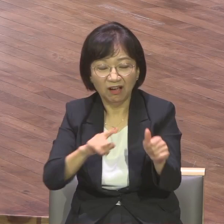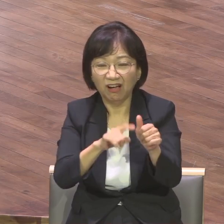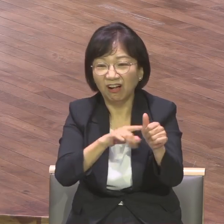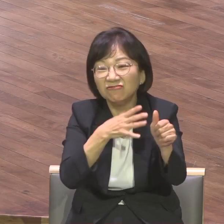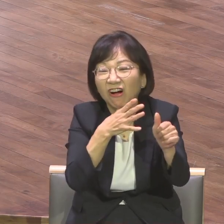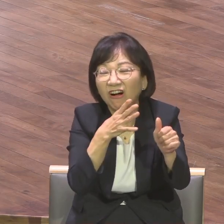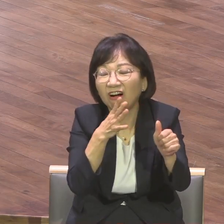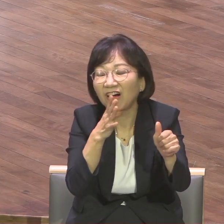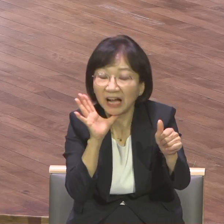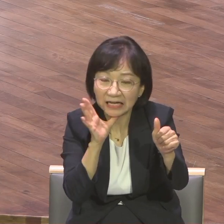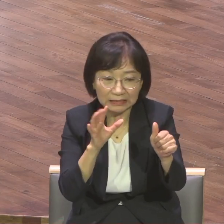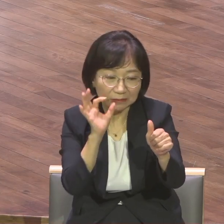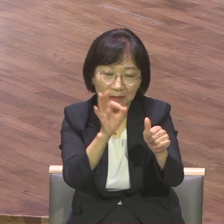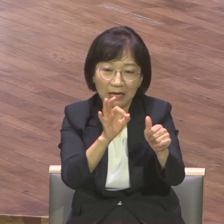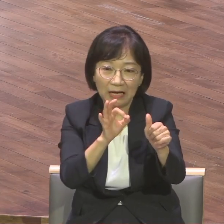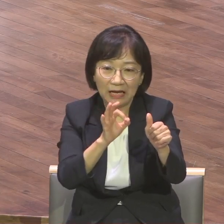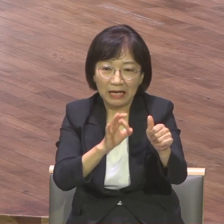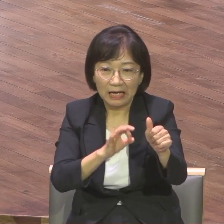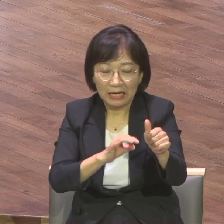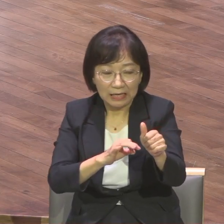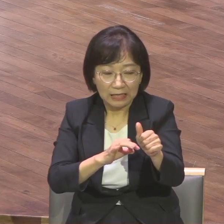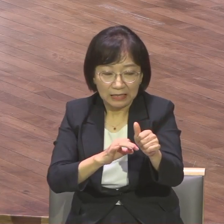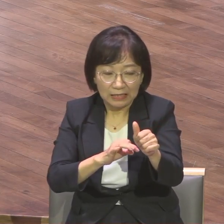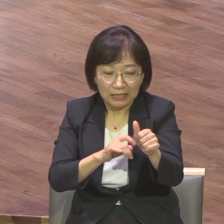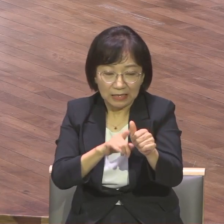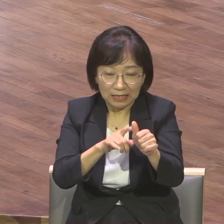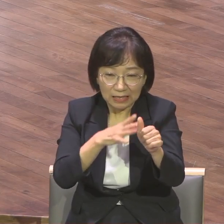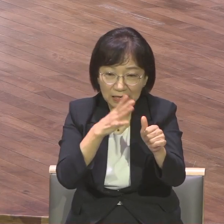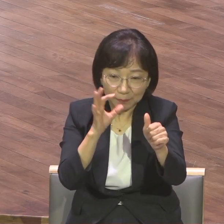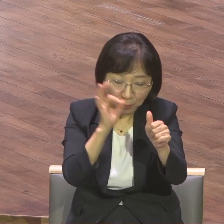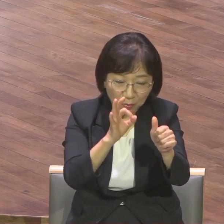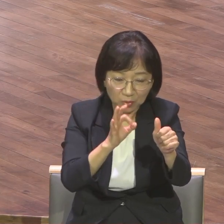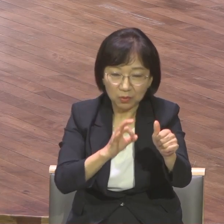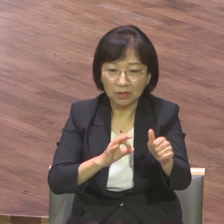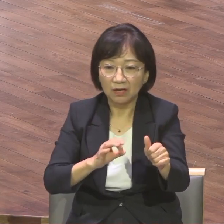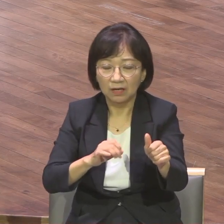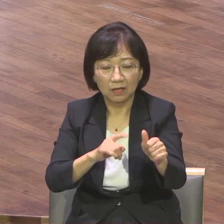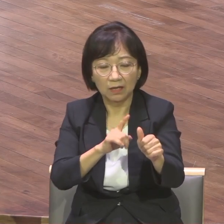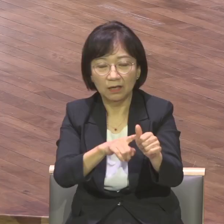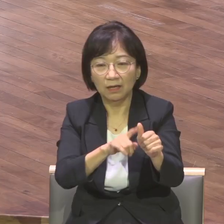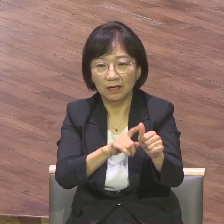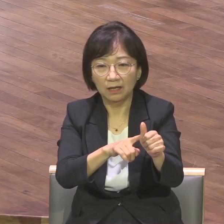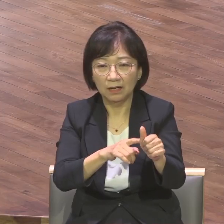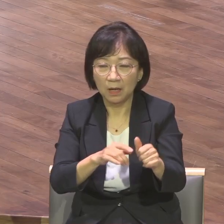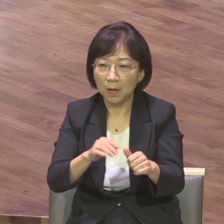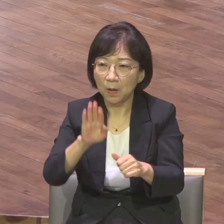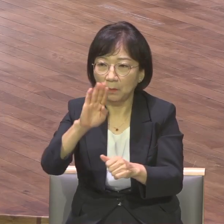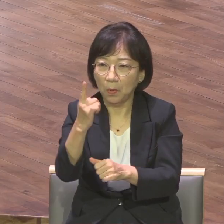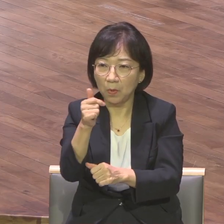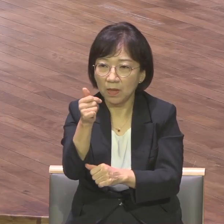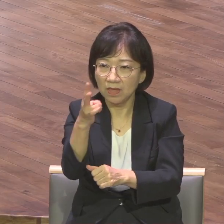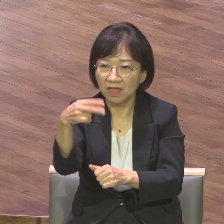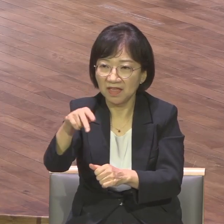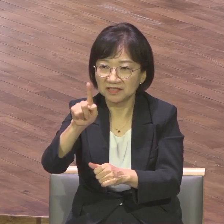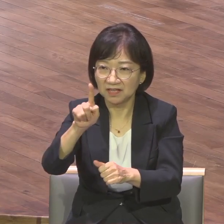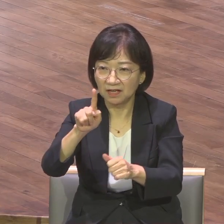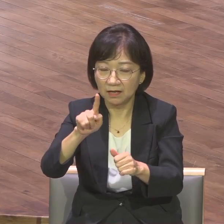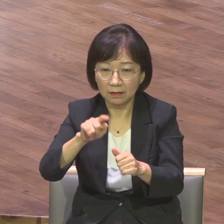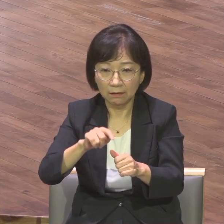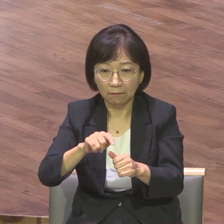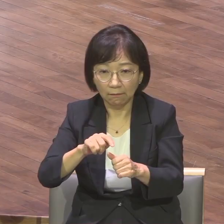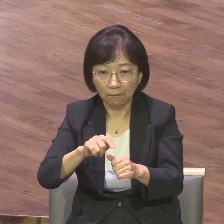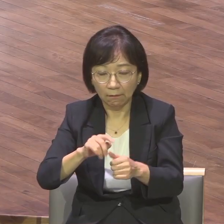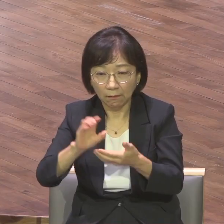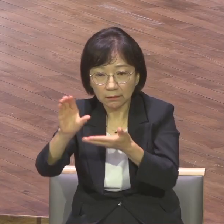보면서, 저 시골 경상도 늙은 할아버지를, 무식한 할아버지 보면서 보혜사,